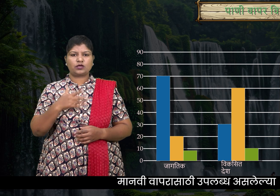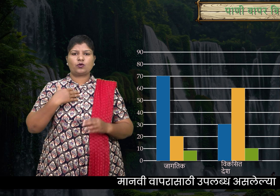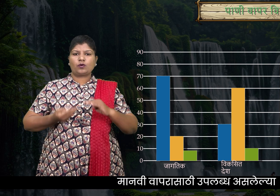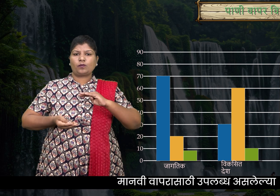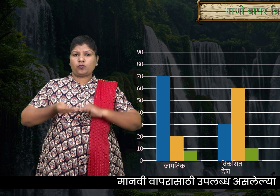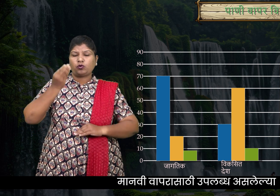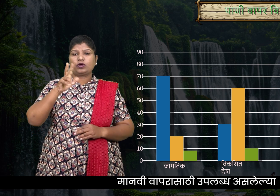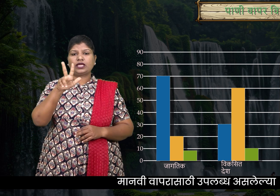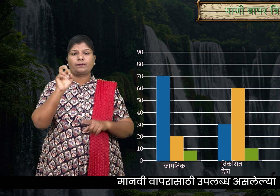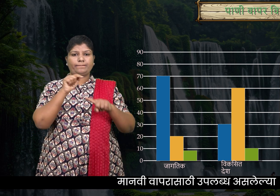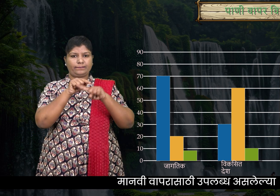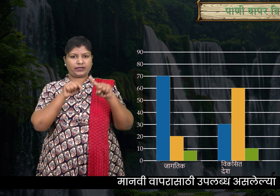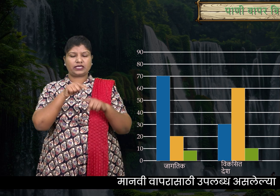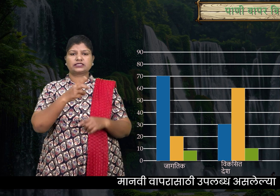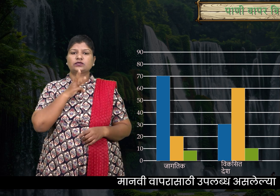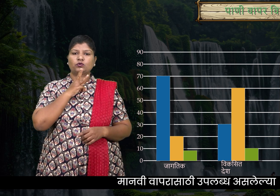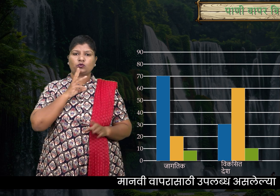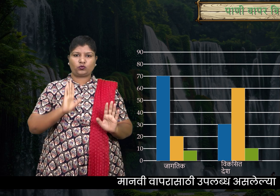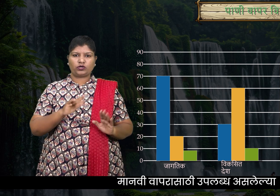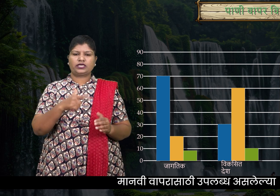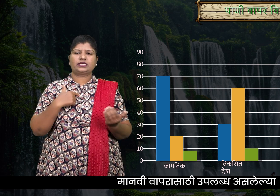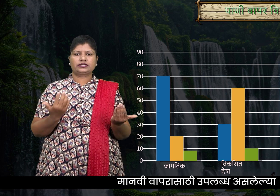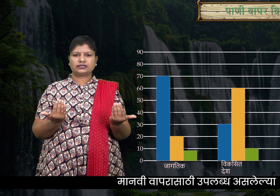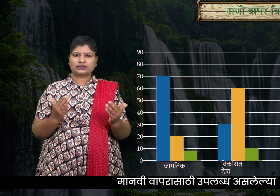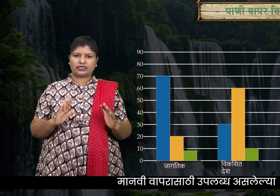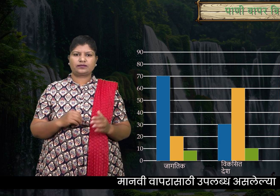मानवी वापरासाठी उपलब्ध असलेल्या पाण्यापैकी